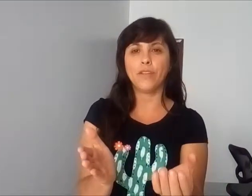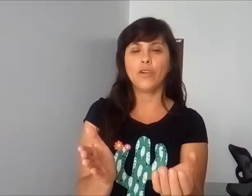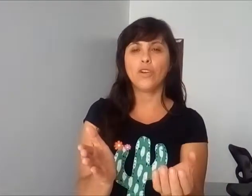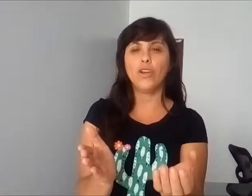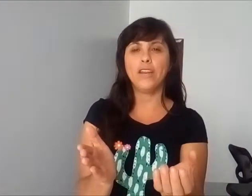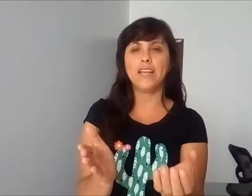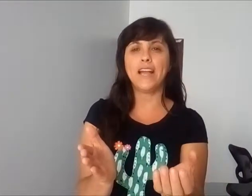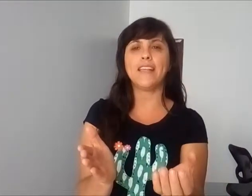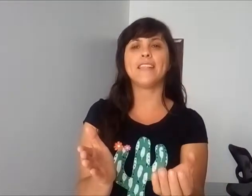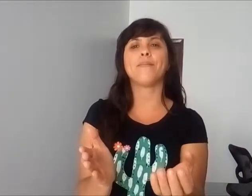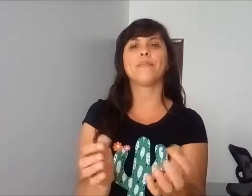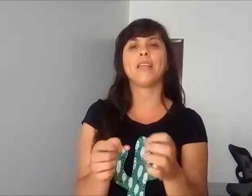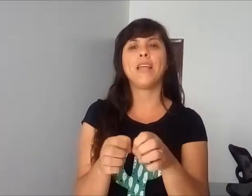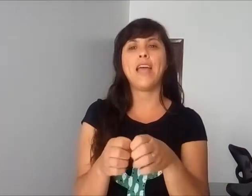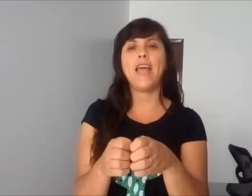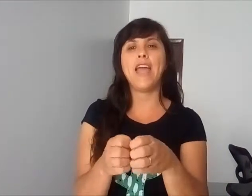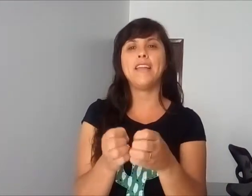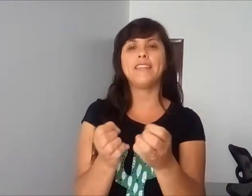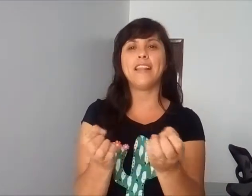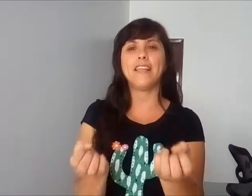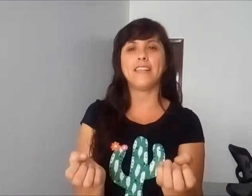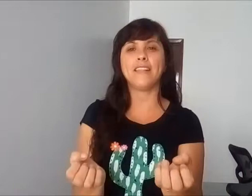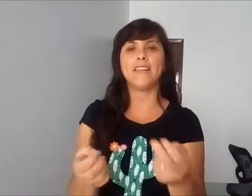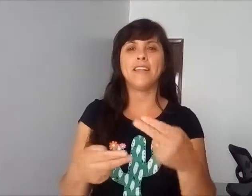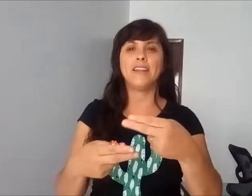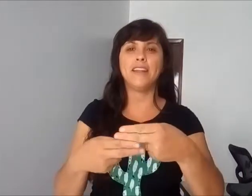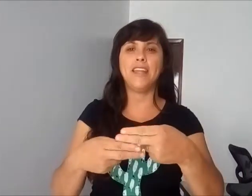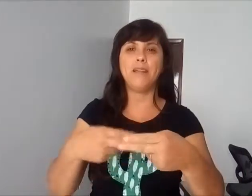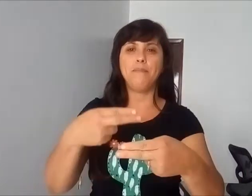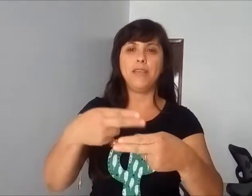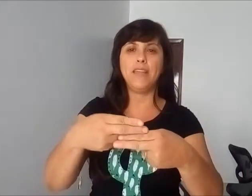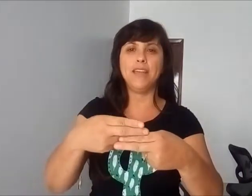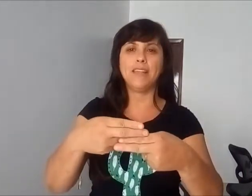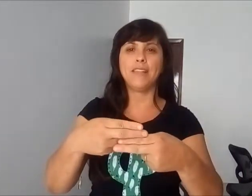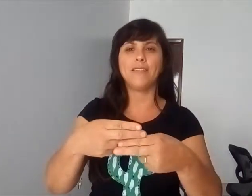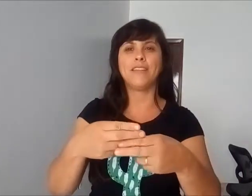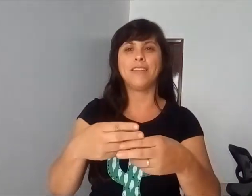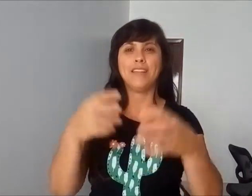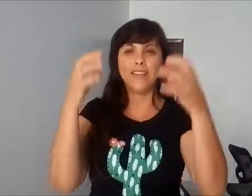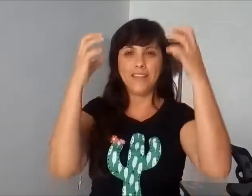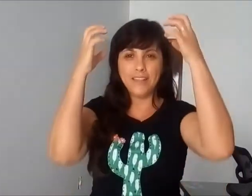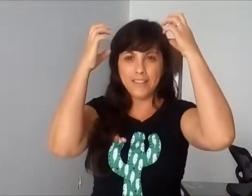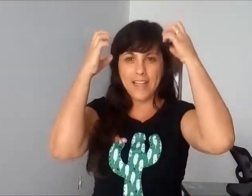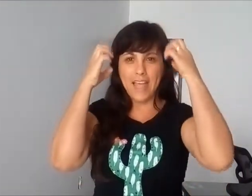crônica é nem mia esté